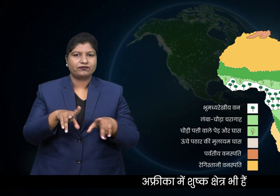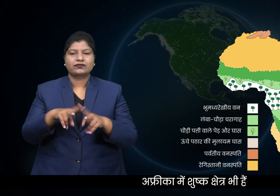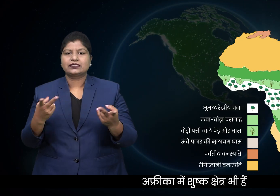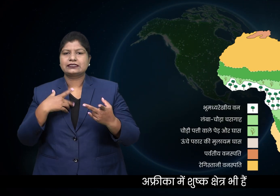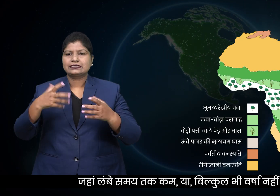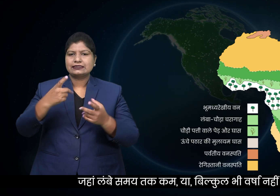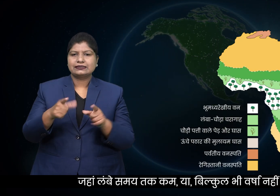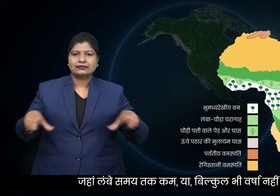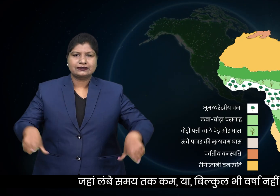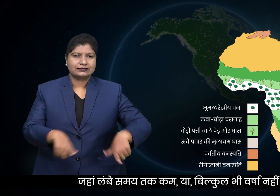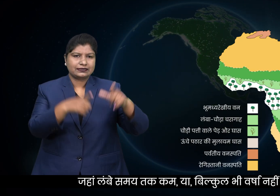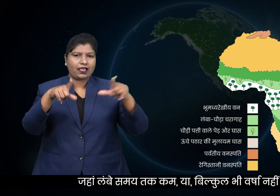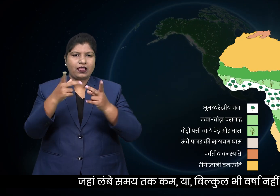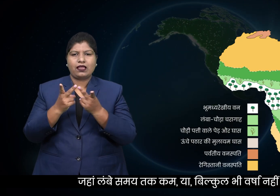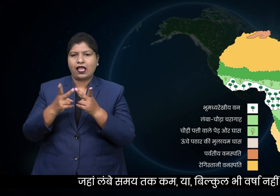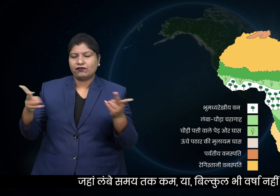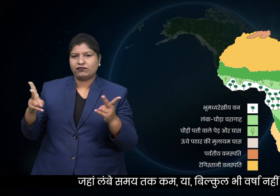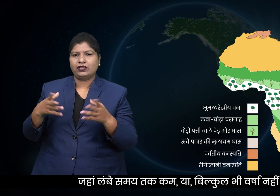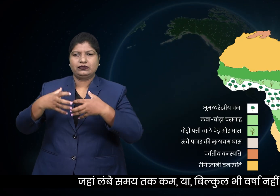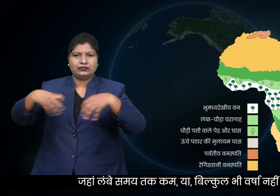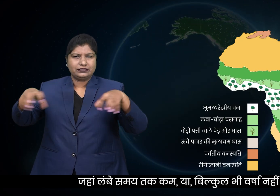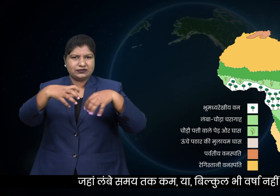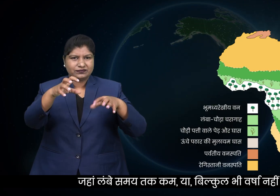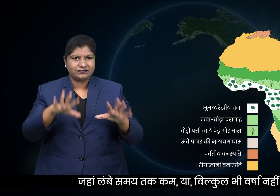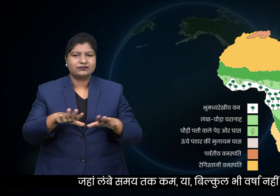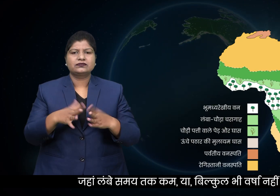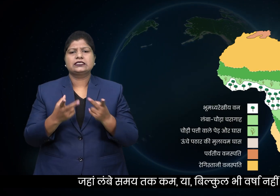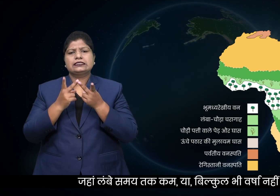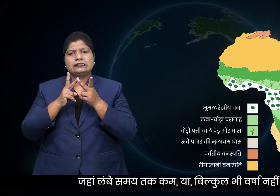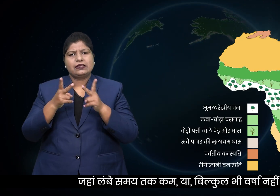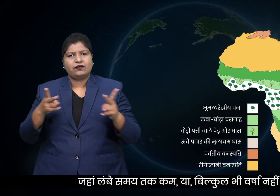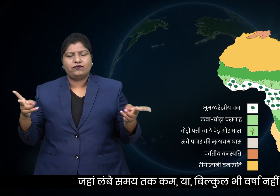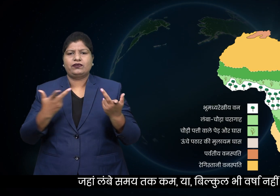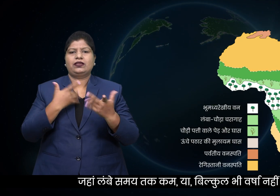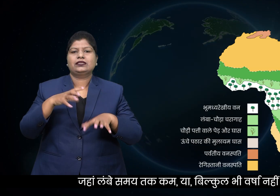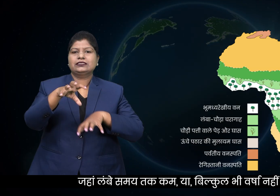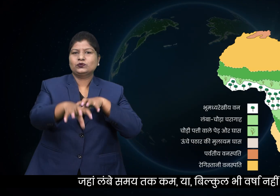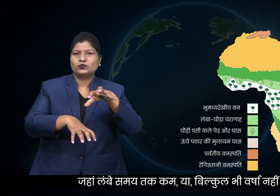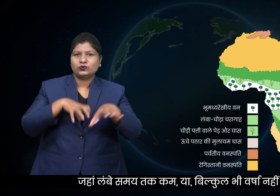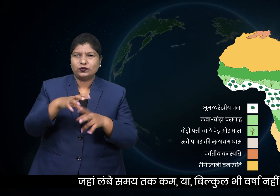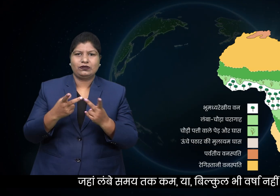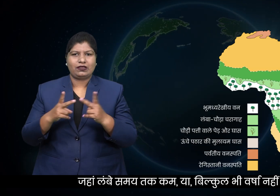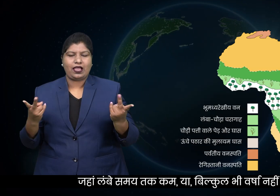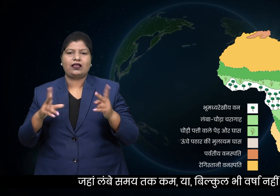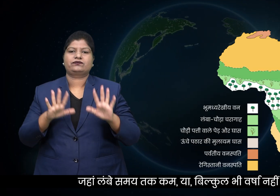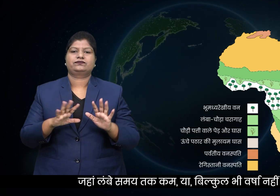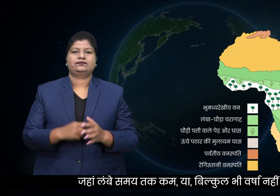क्षेत्र भी हैं, जहां लंबे समय तक कम या बिल्कुल भी वर्षा नहीं होती है।